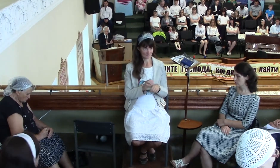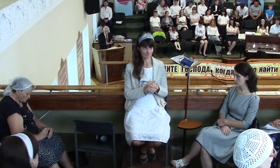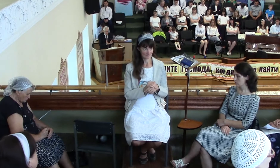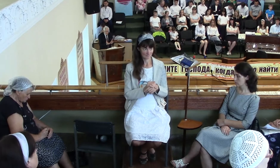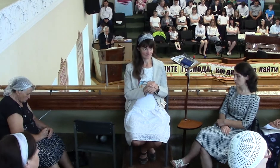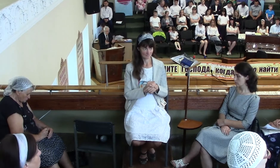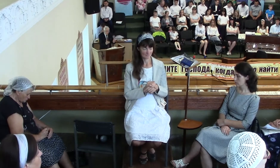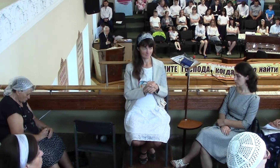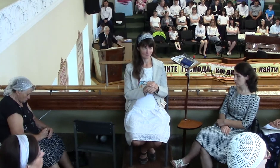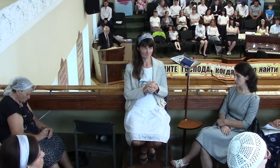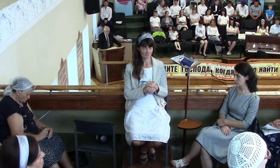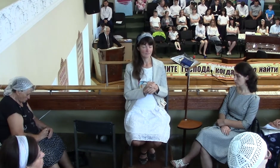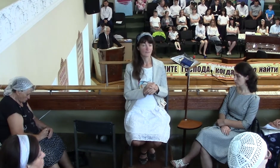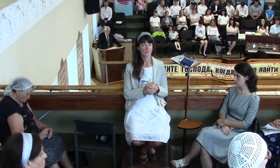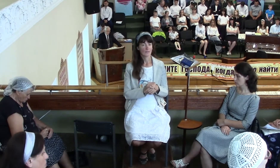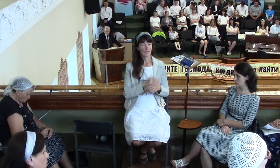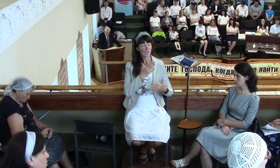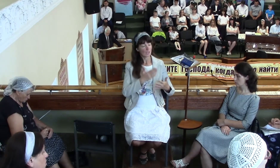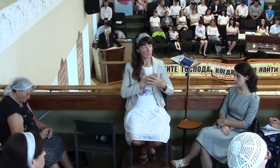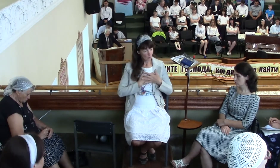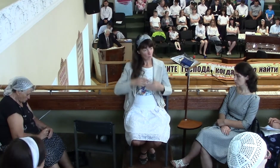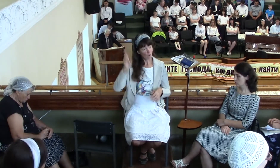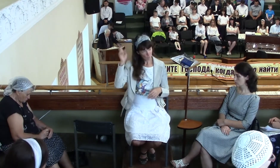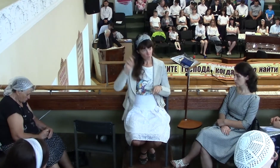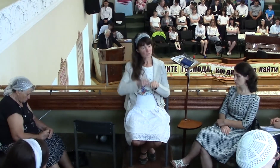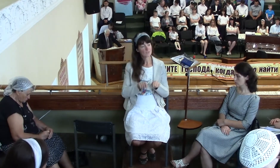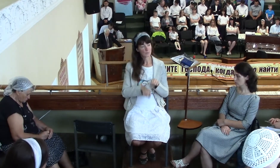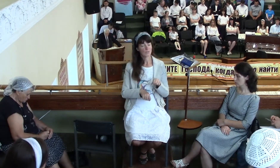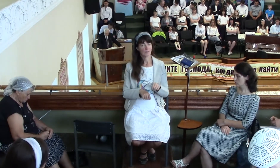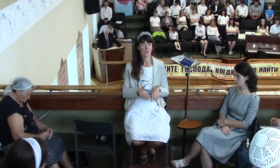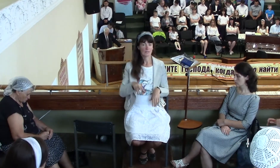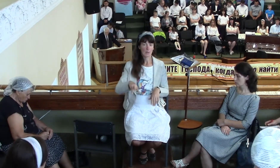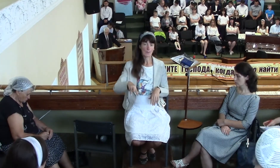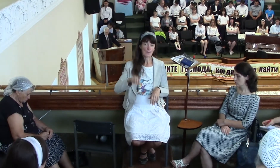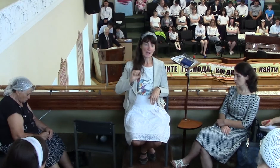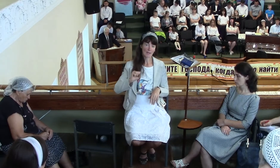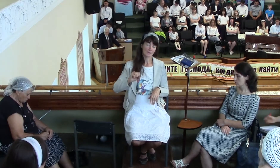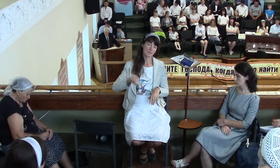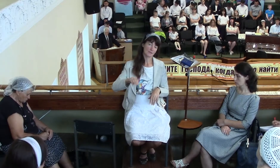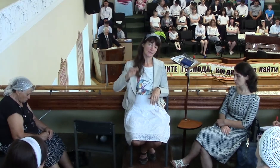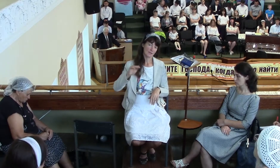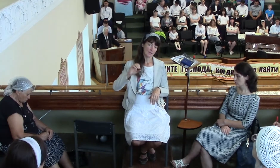ситуациями. И любовь Бог испытывает. Матфея, 22 глава.